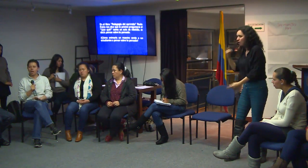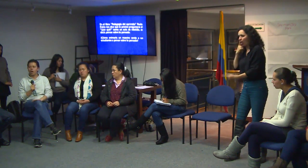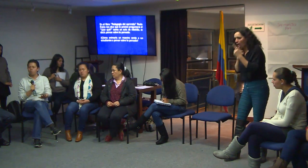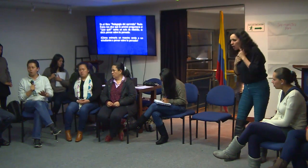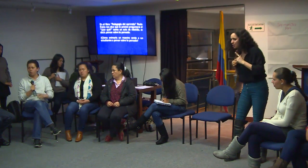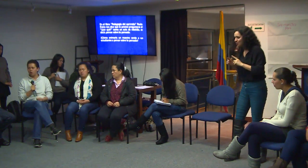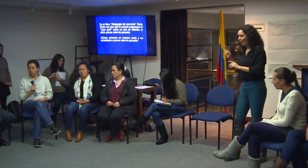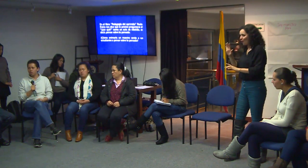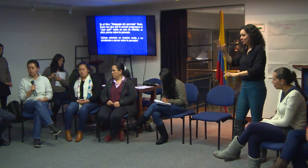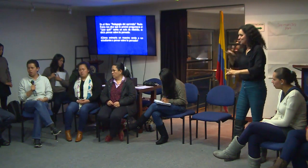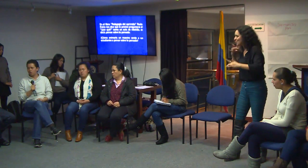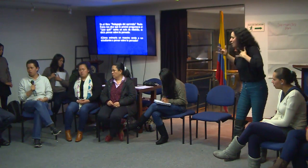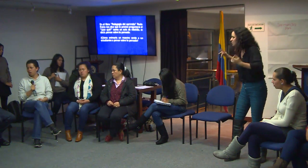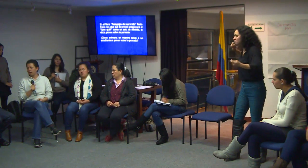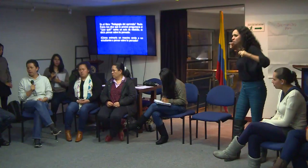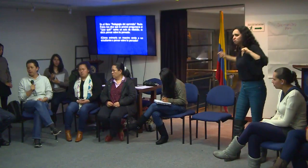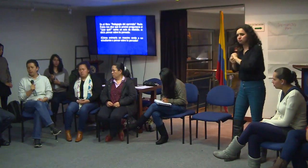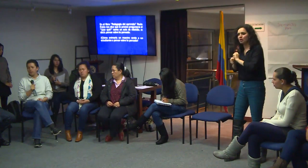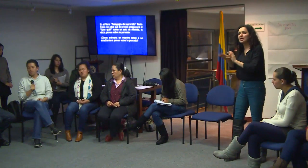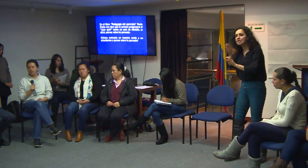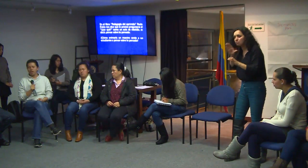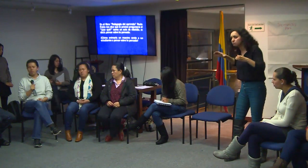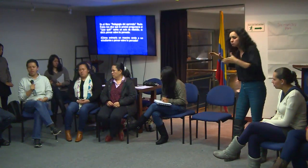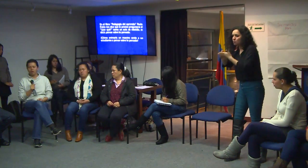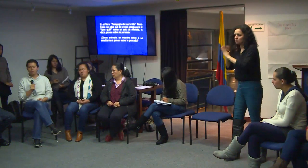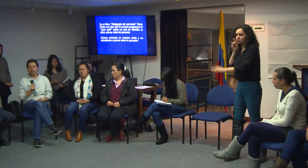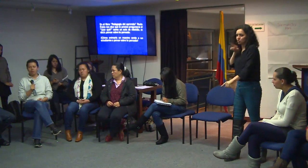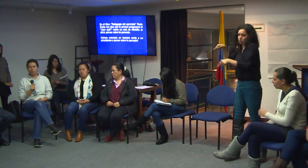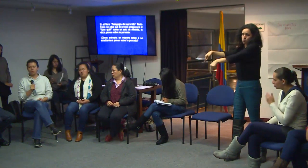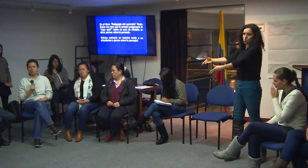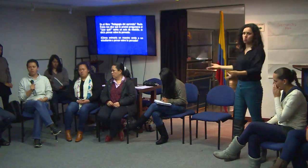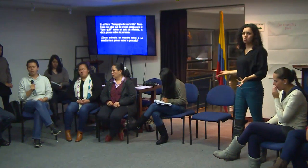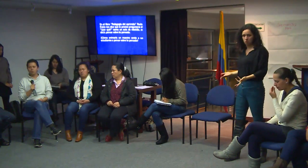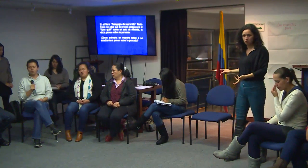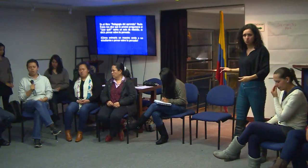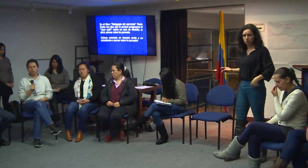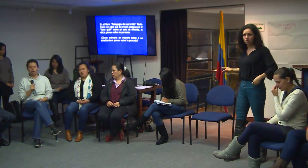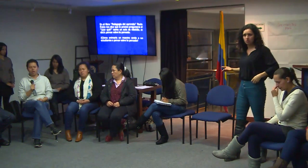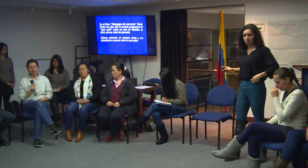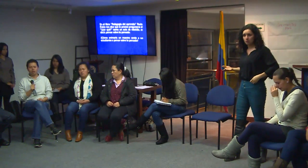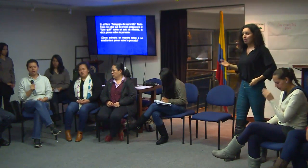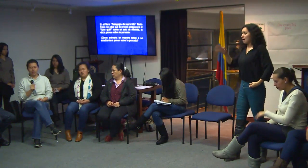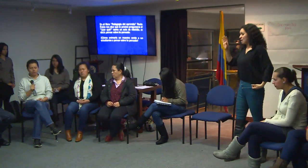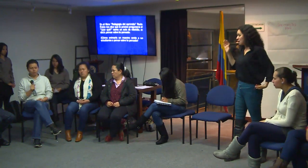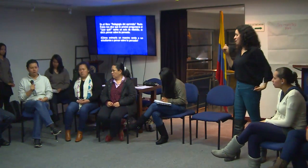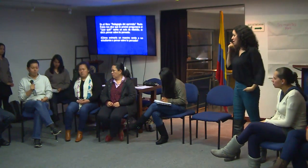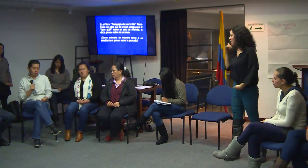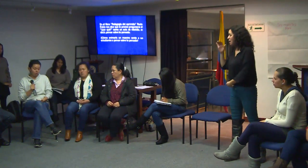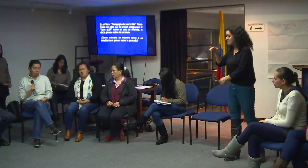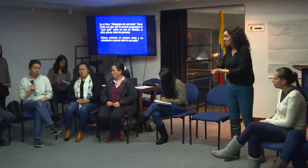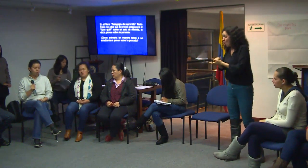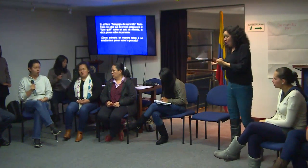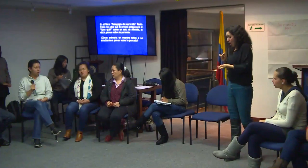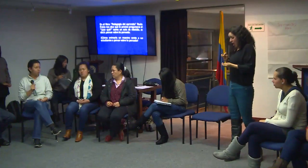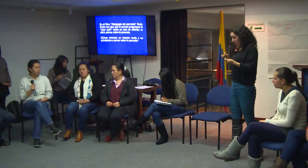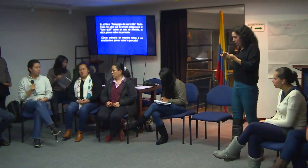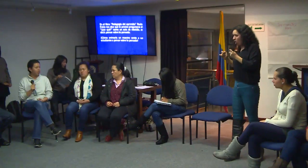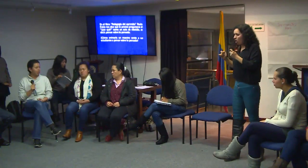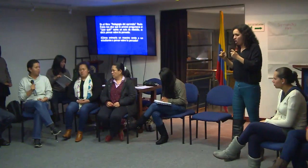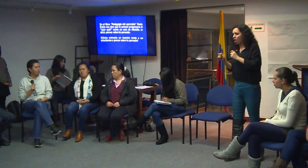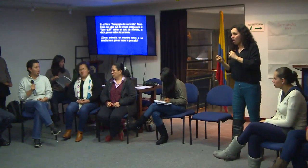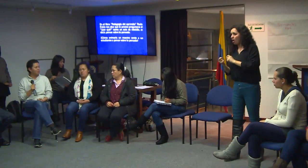se han alegrado por los cambios que se han dado. Y lamentablemente muchas veces seguimos viendo que esos cambios toman mucho